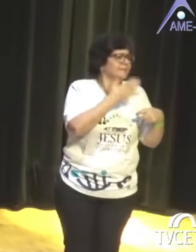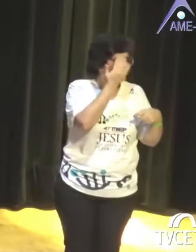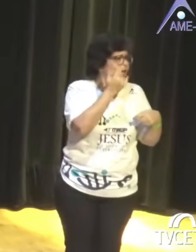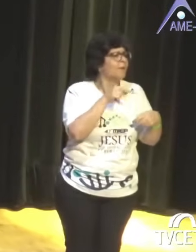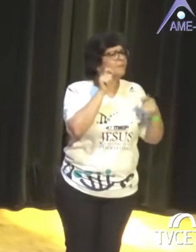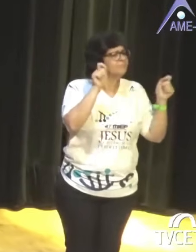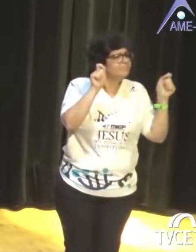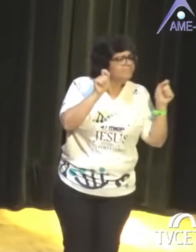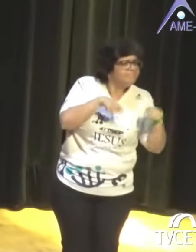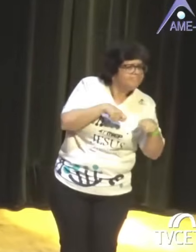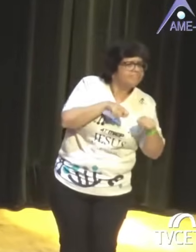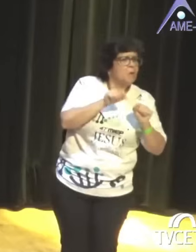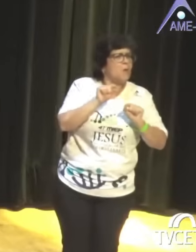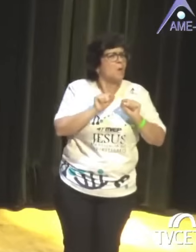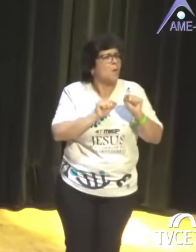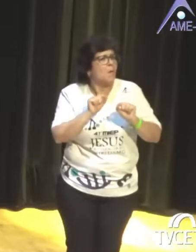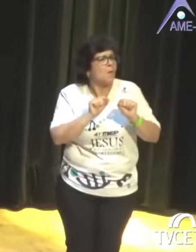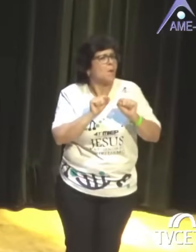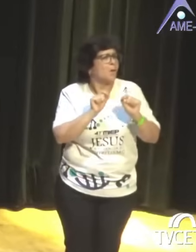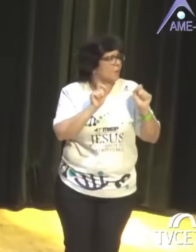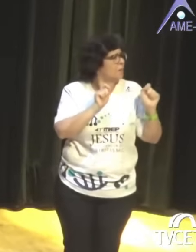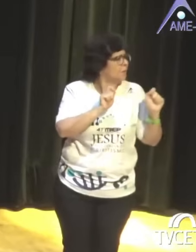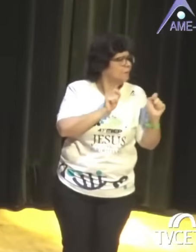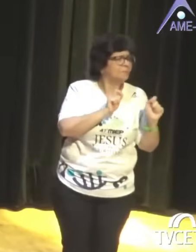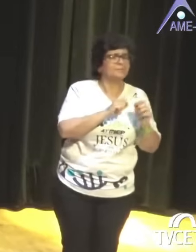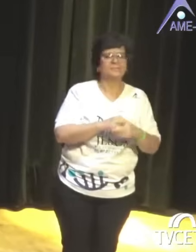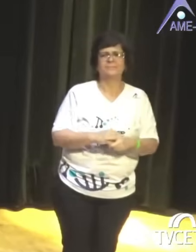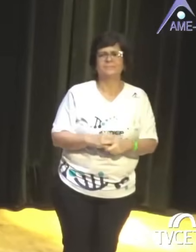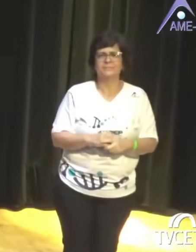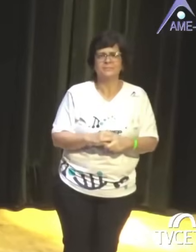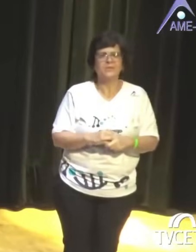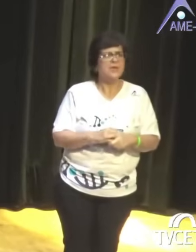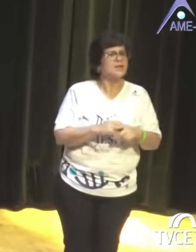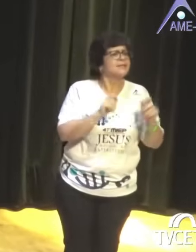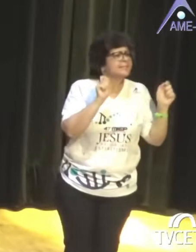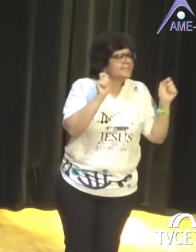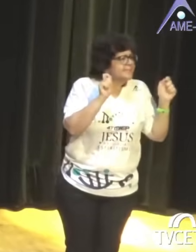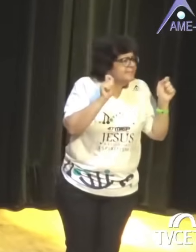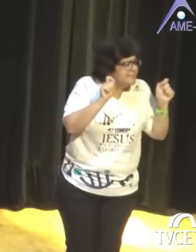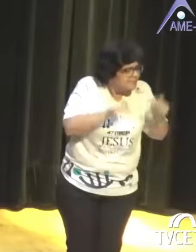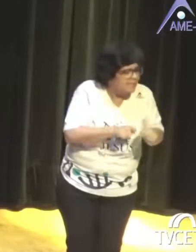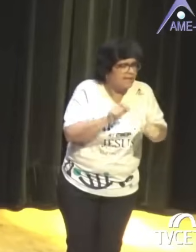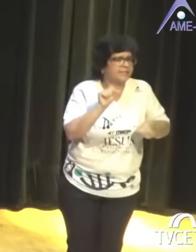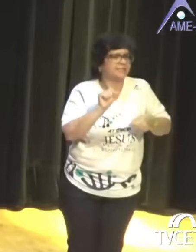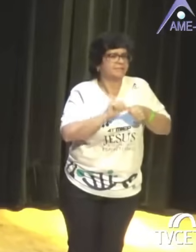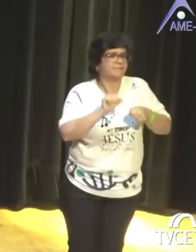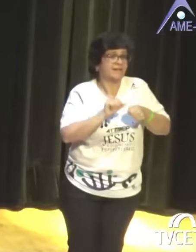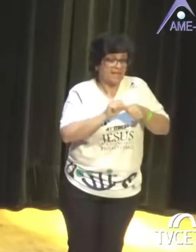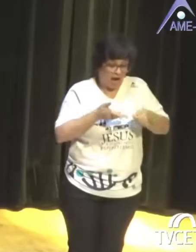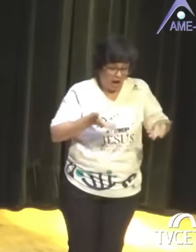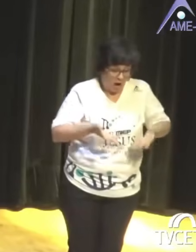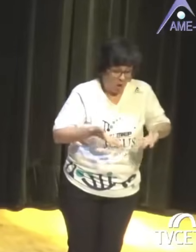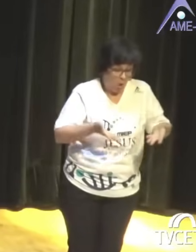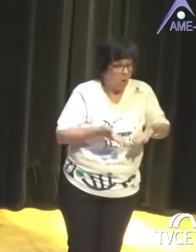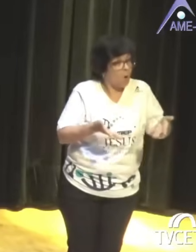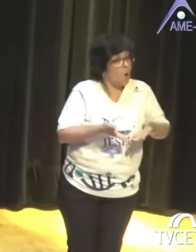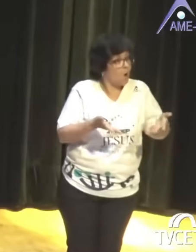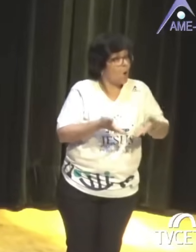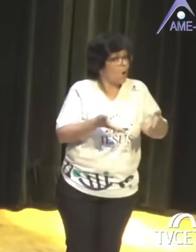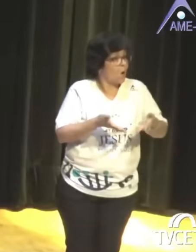do que é possível do que você dá conta de fazer nesse